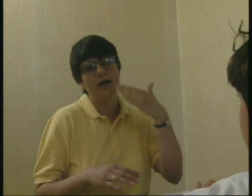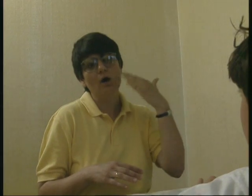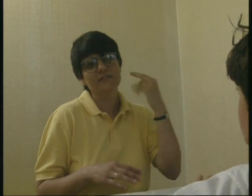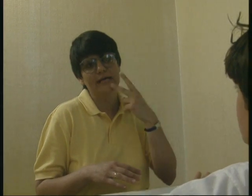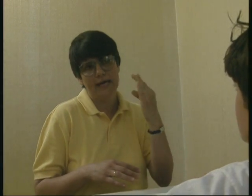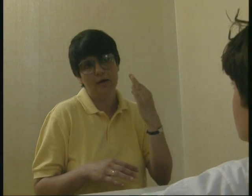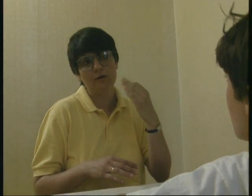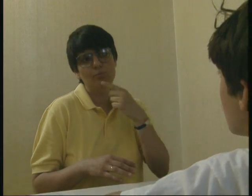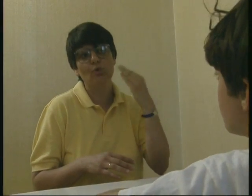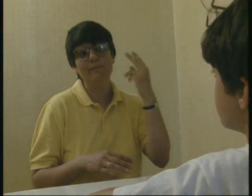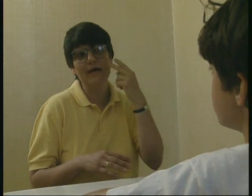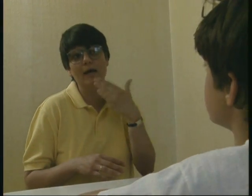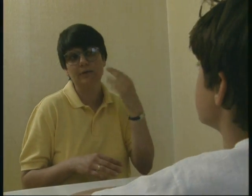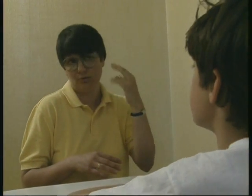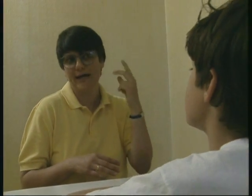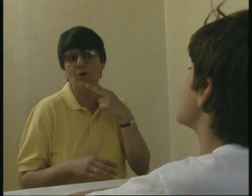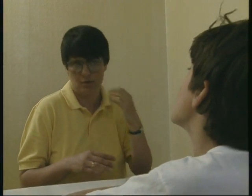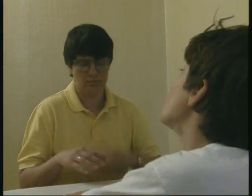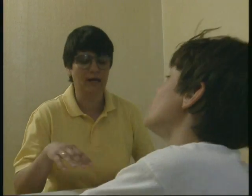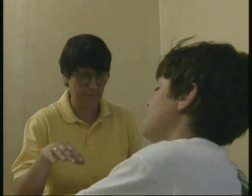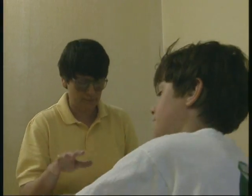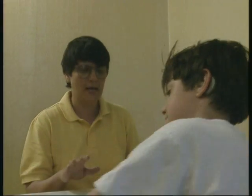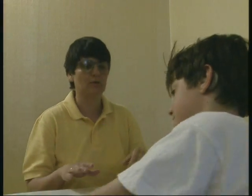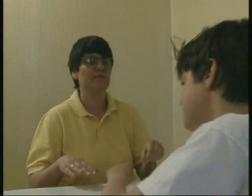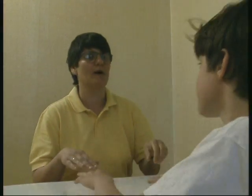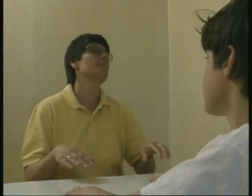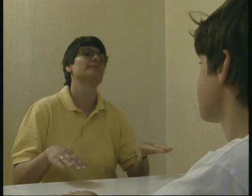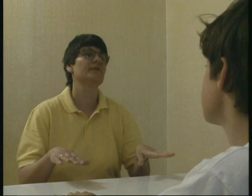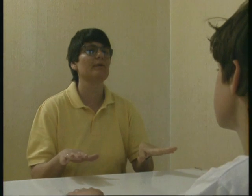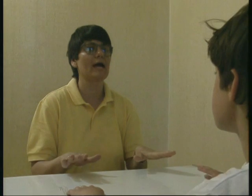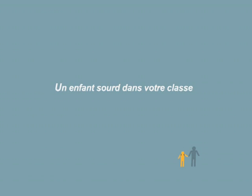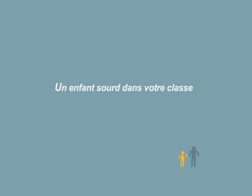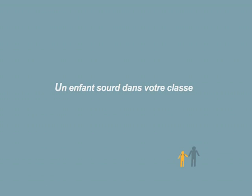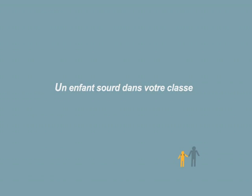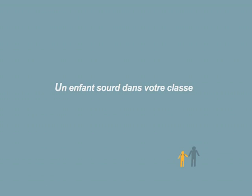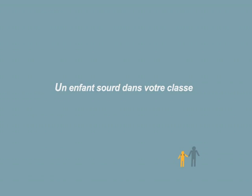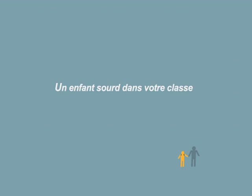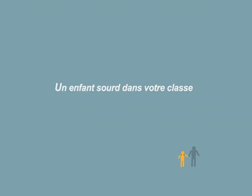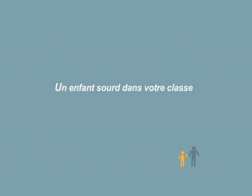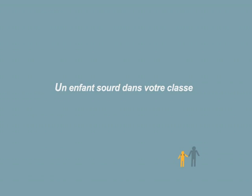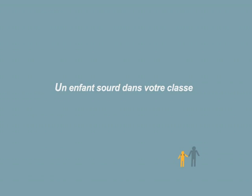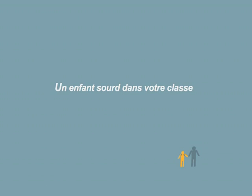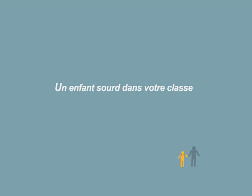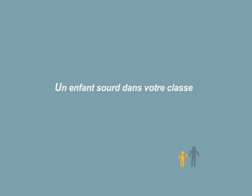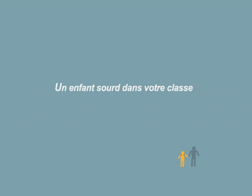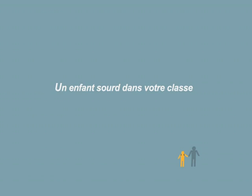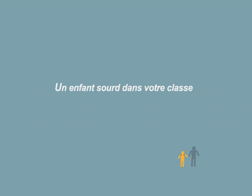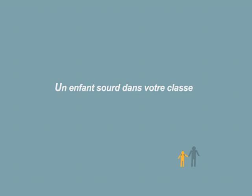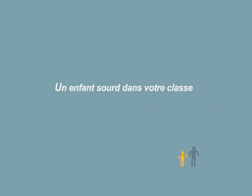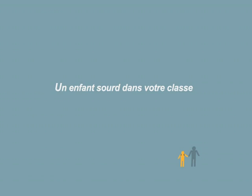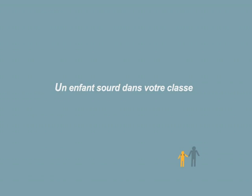la refait entière pour bien être d'accord. Hein? Allez, on y va. T'es prêt? Oui.